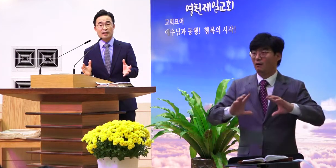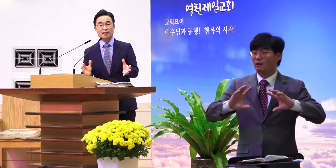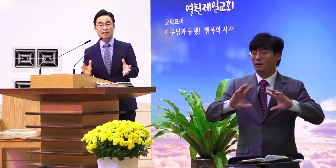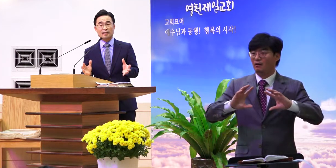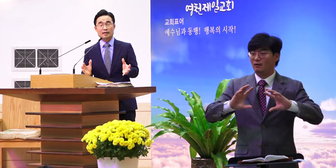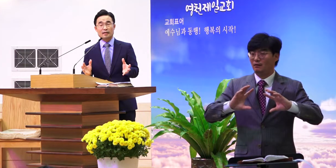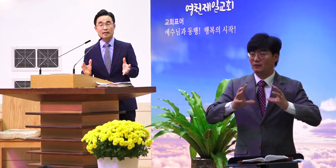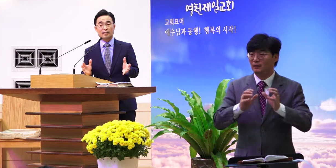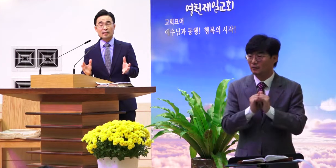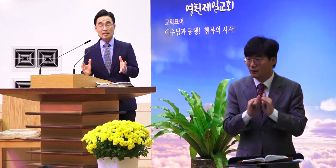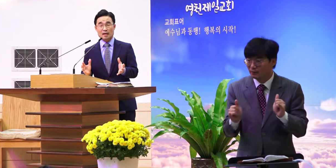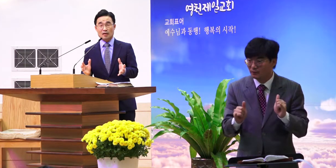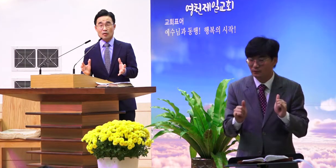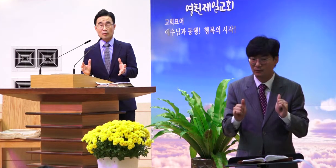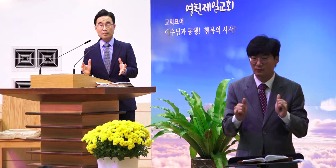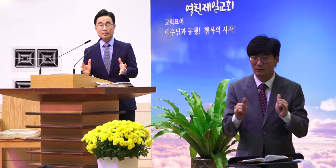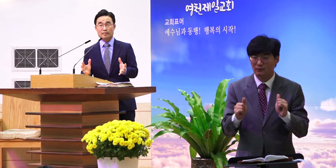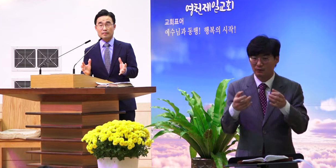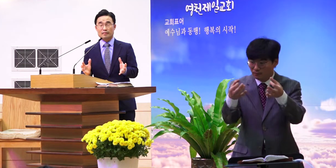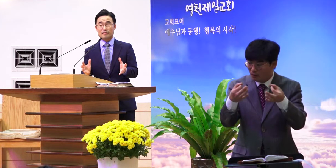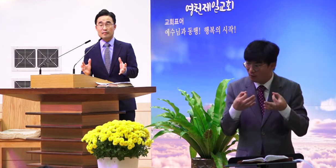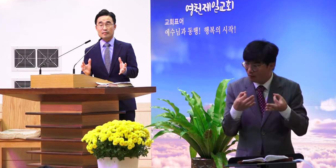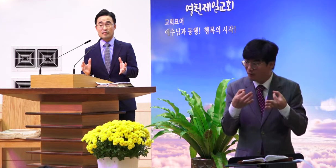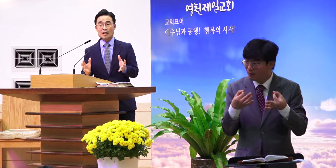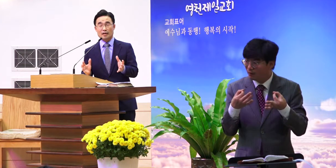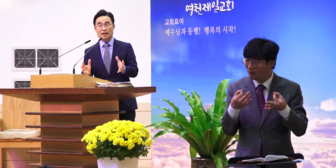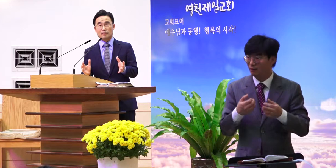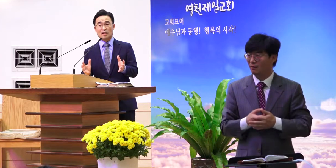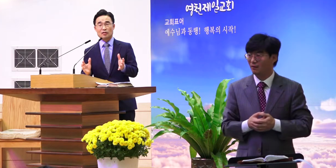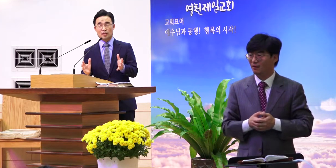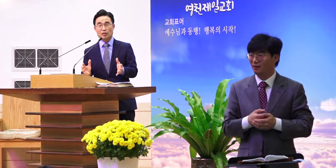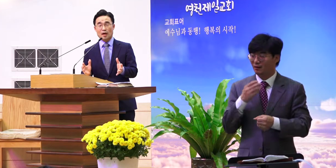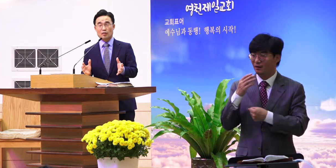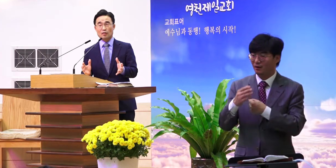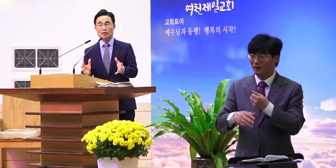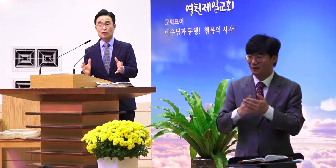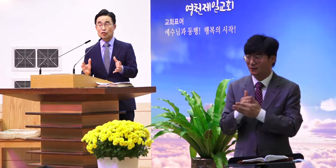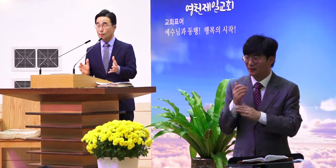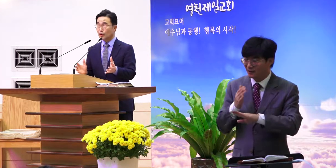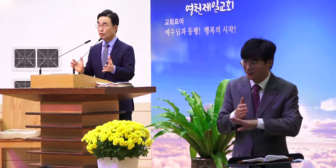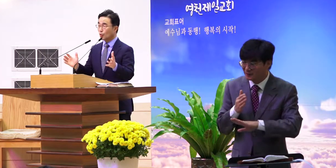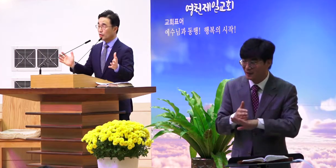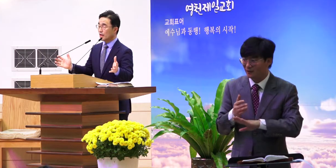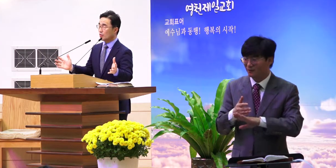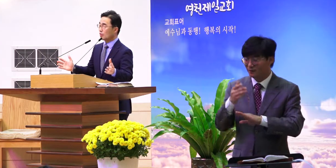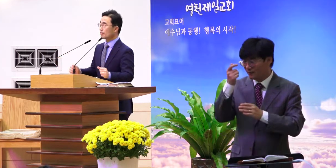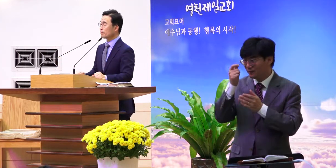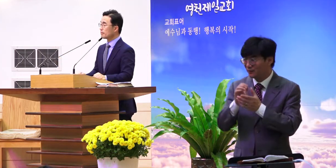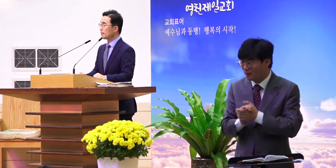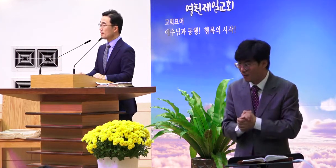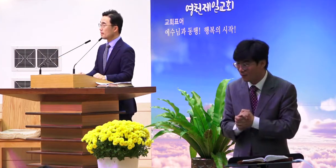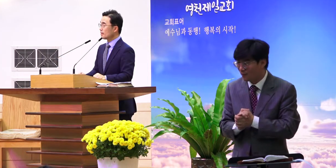때에 이상하고 하나님께 감사하고 기도하고 눈에 안 보이는 걸